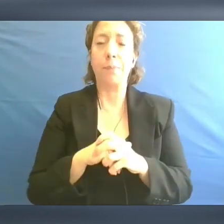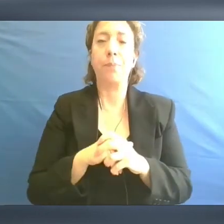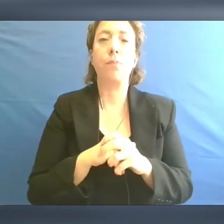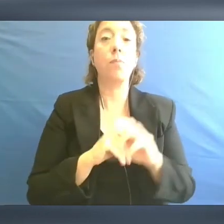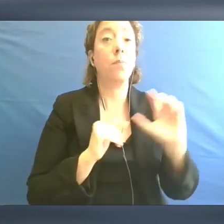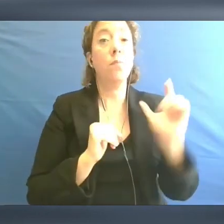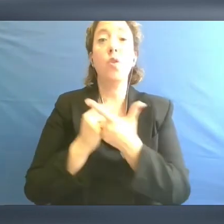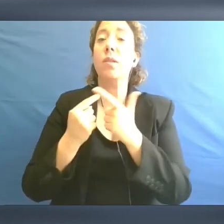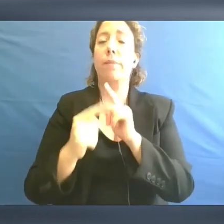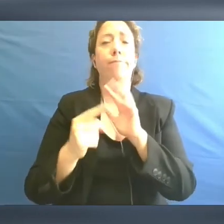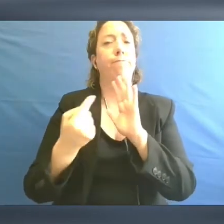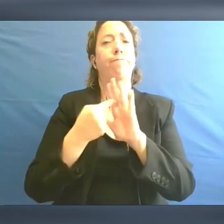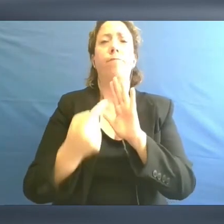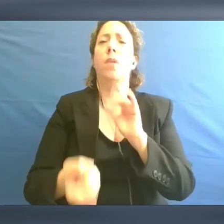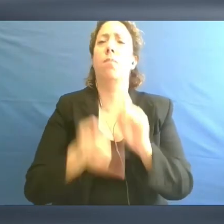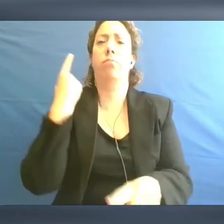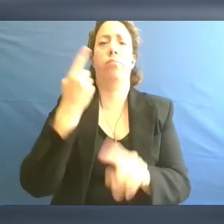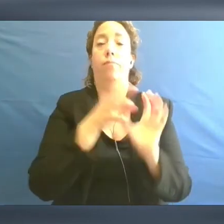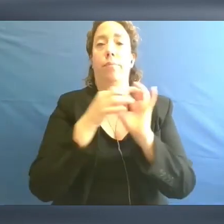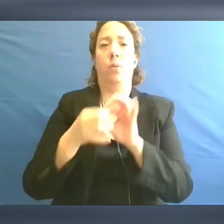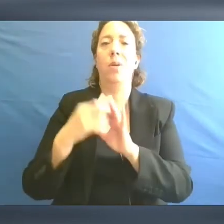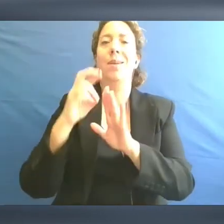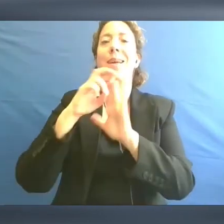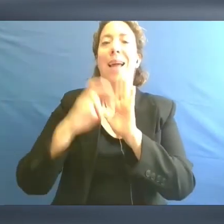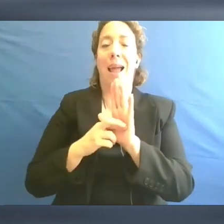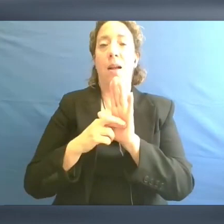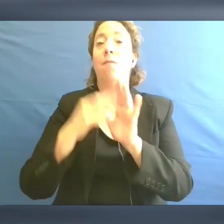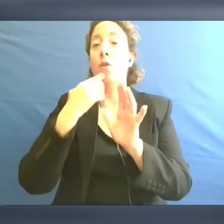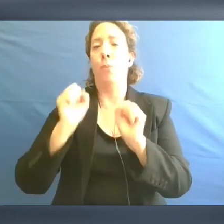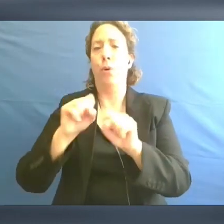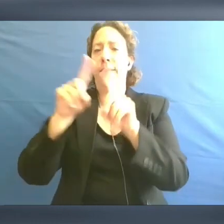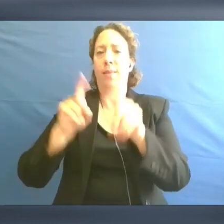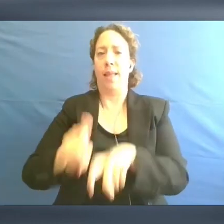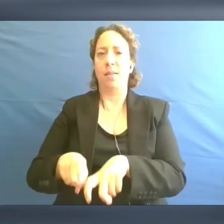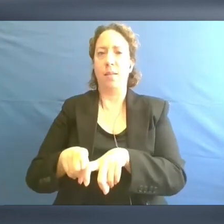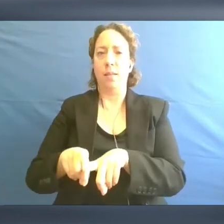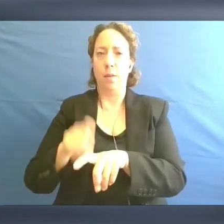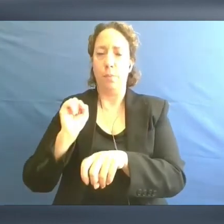principe qui est un petit peu associé, c'est que les règles sont testables. Alors c'est inspiré de techniques de développement